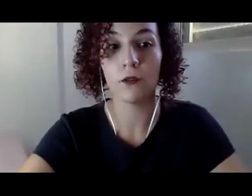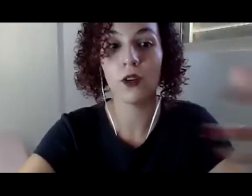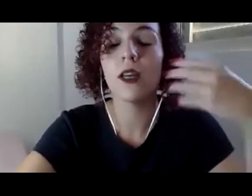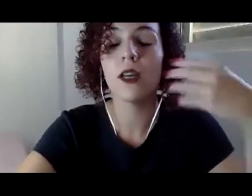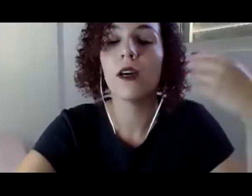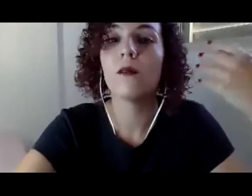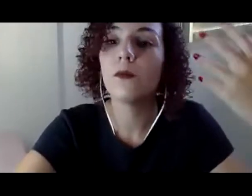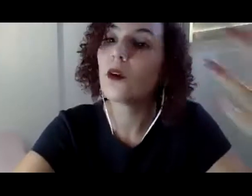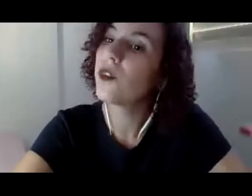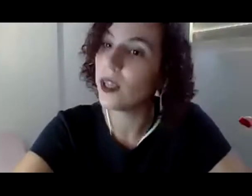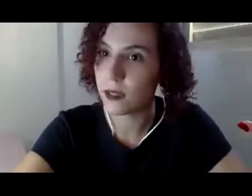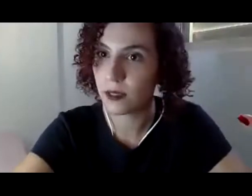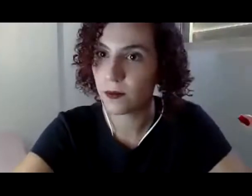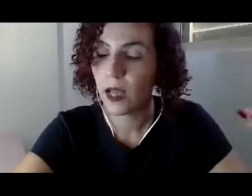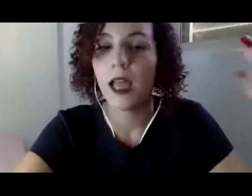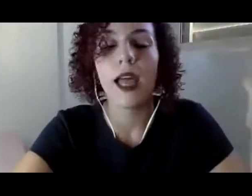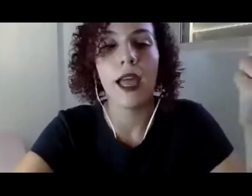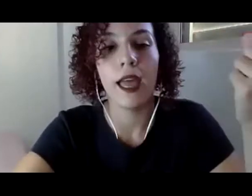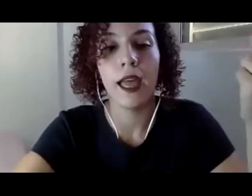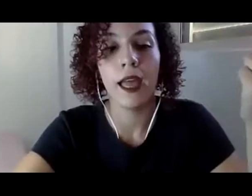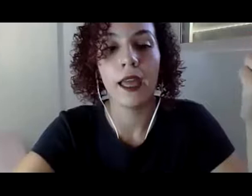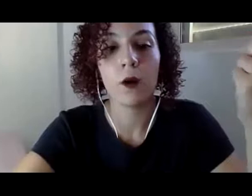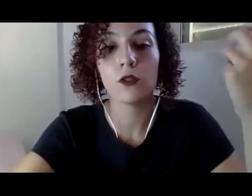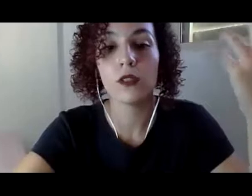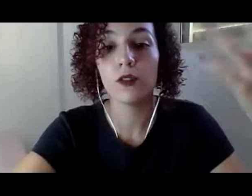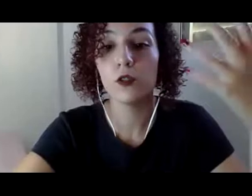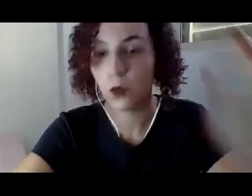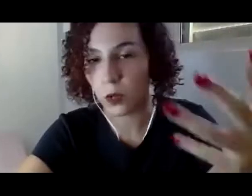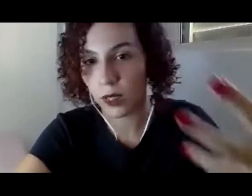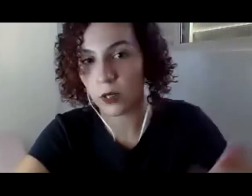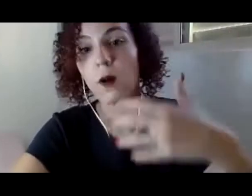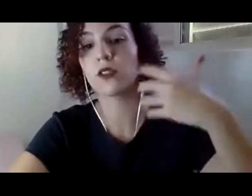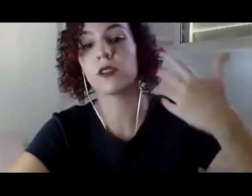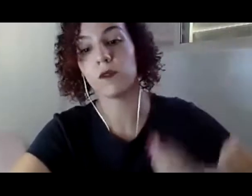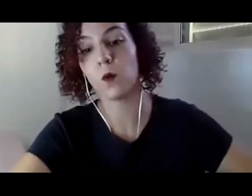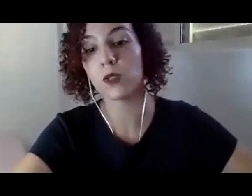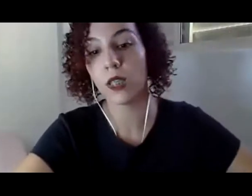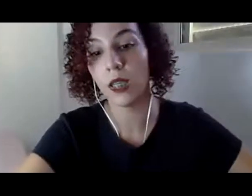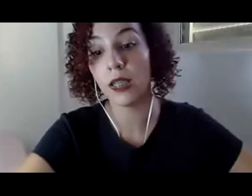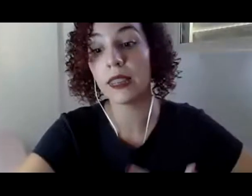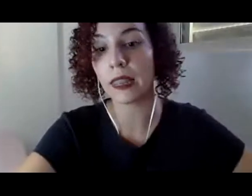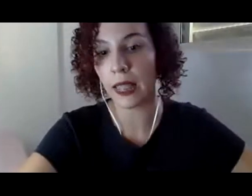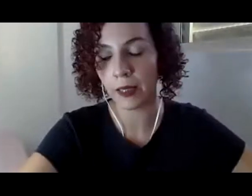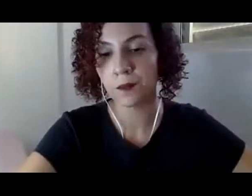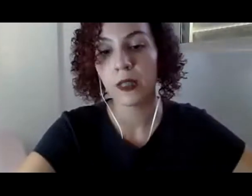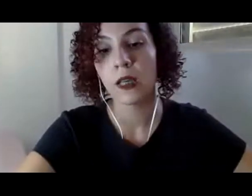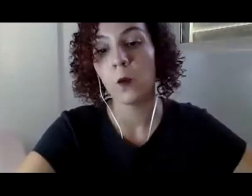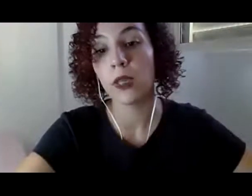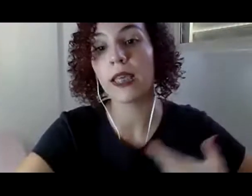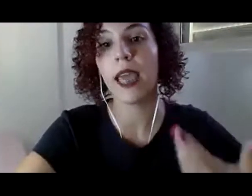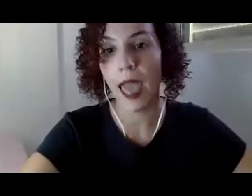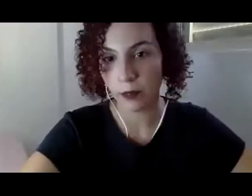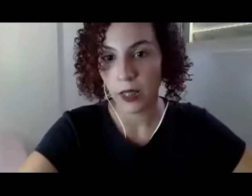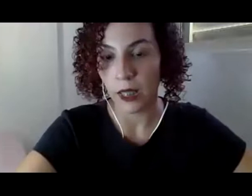acho que ela foi muito feliz. Eu acho esse vídeo muito lindo e eu acho que vocês vão conseguir entender